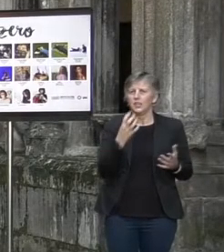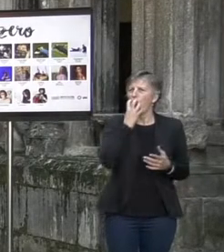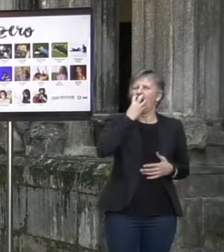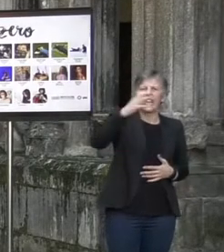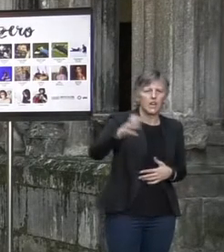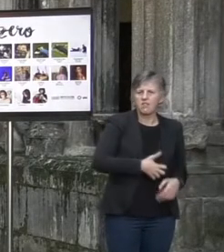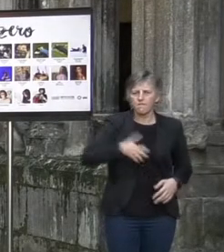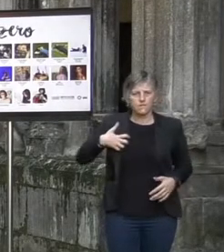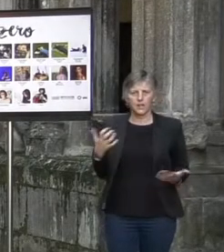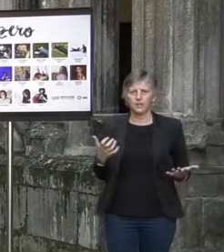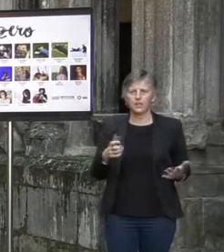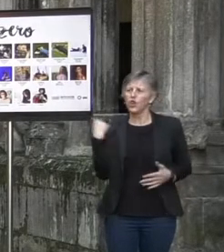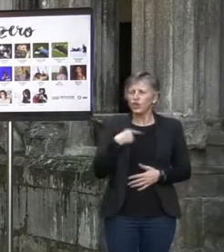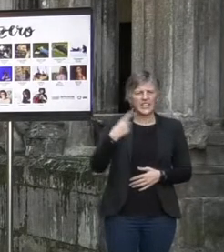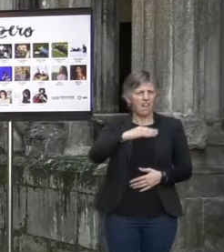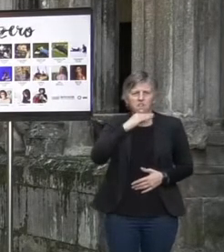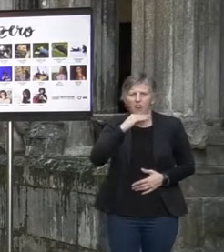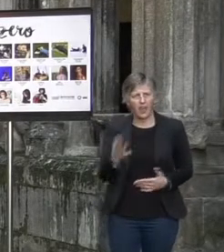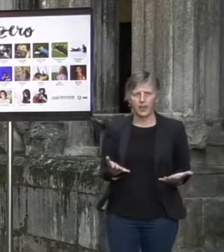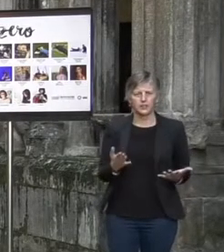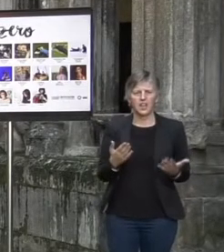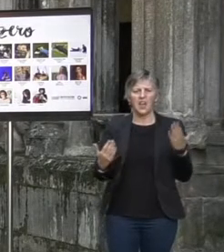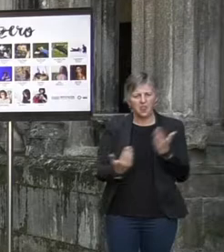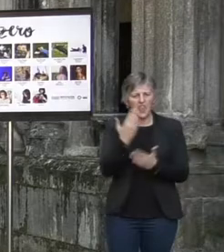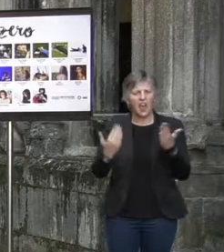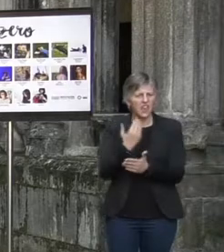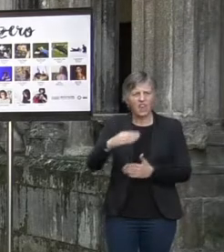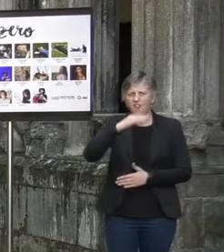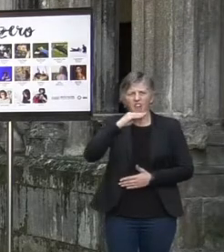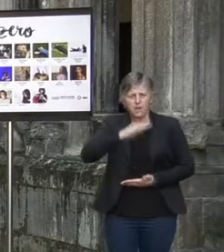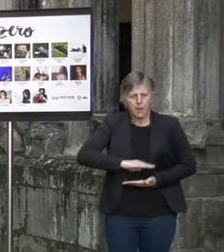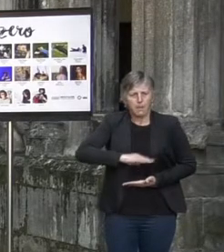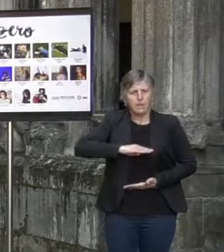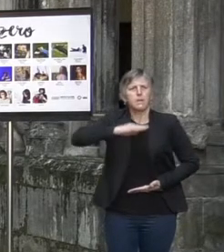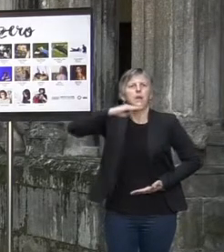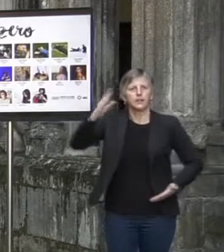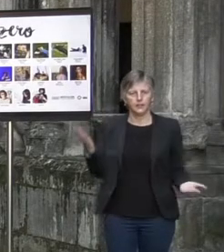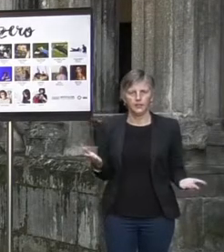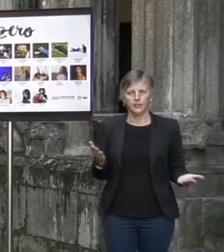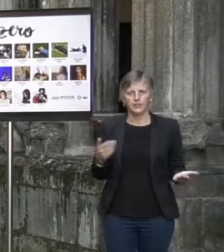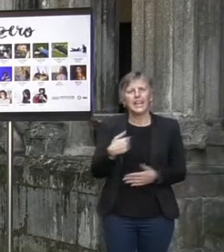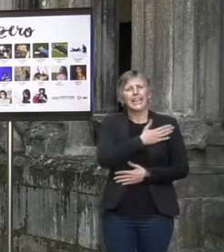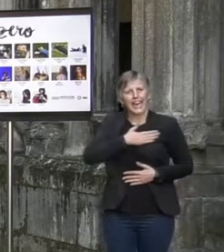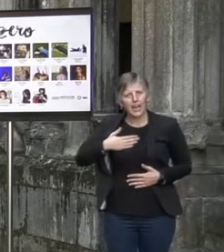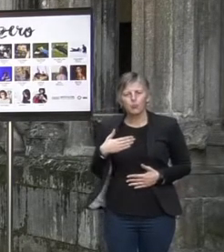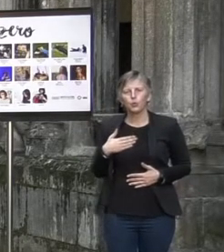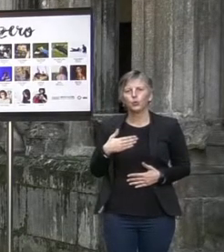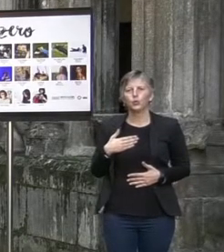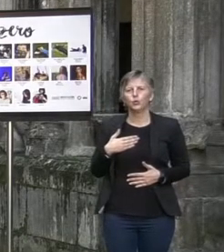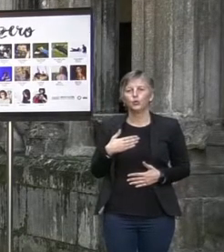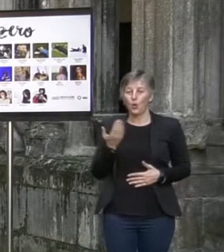indignación. Estamos enfadadas, cada día máis enfadadas as mulleres, e queremos que